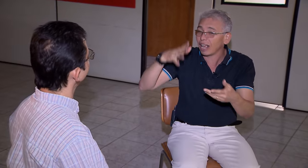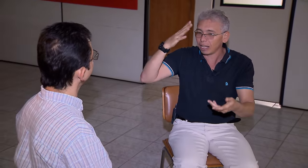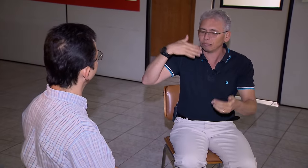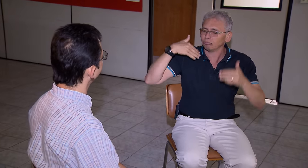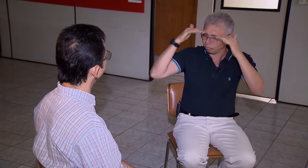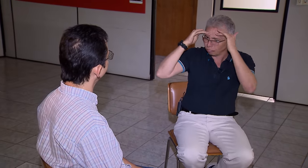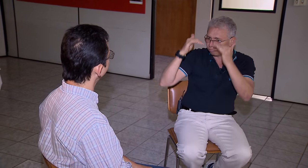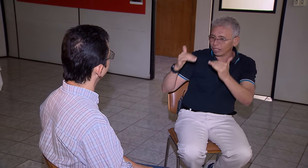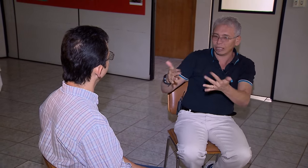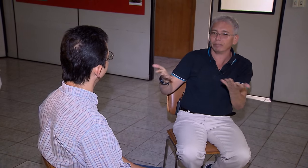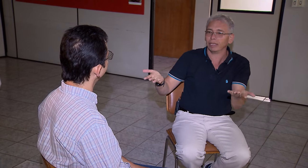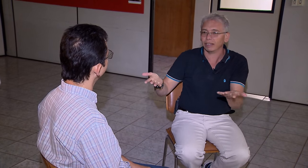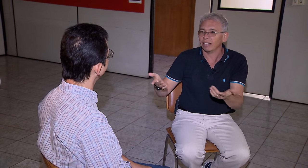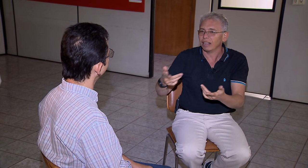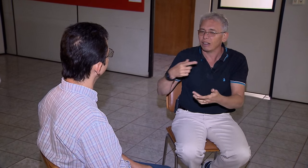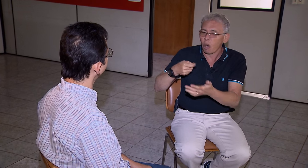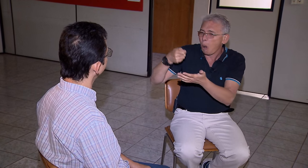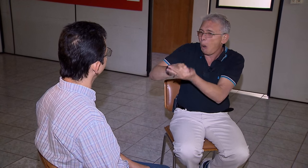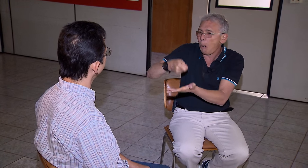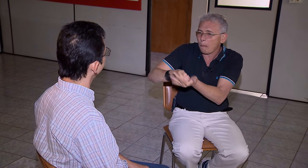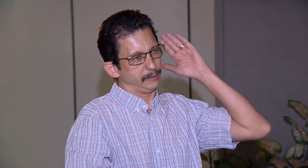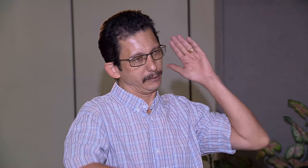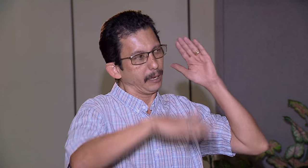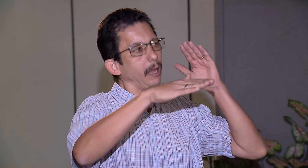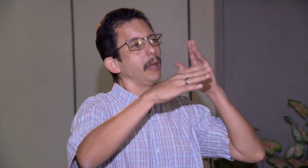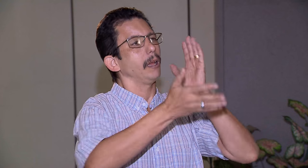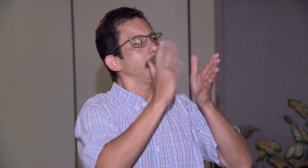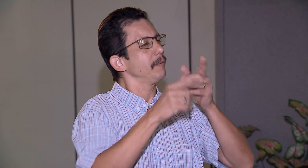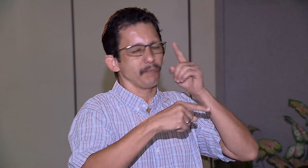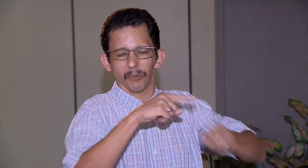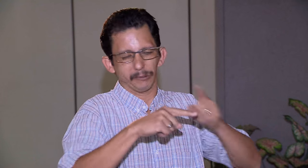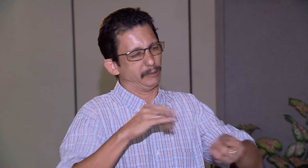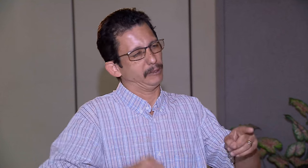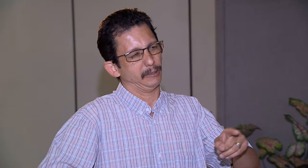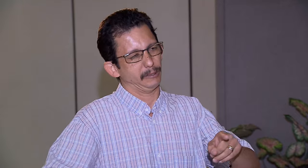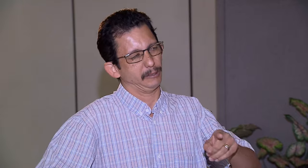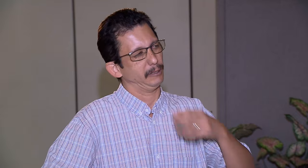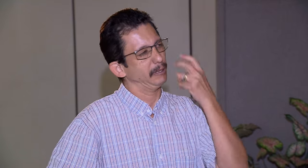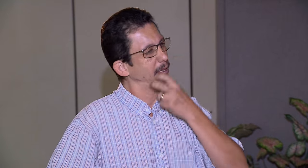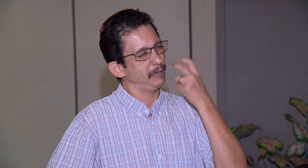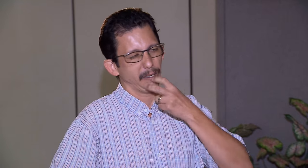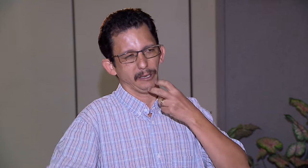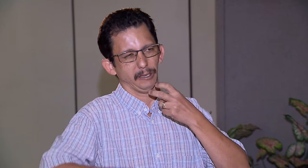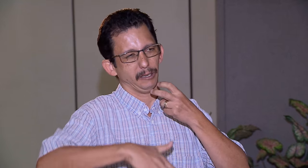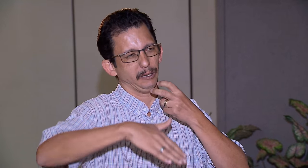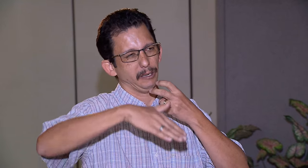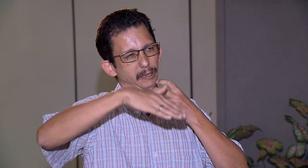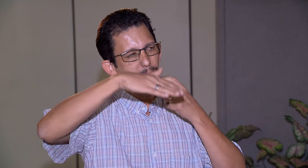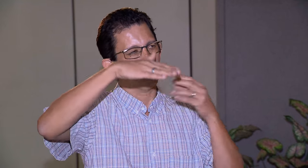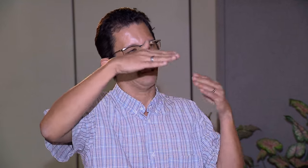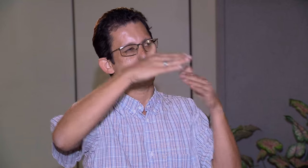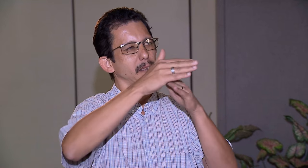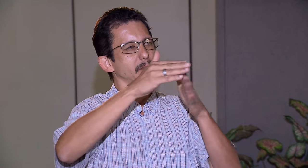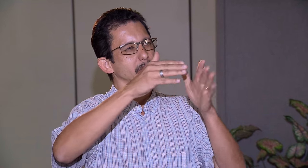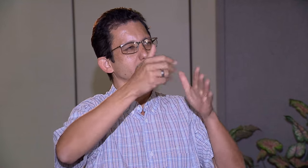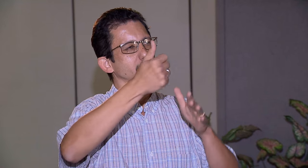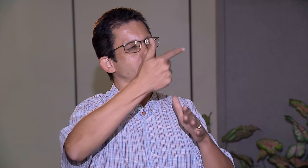instituição educacional. Ele é formado em pedagogia voltada para deficientes auditivos. Apesar das limitações e do preconceito, ele